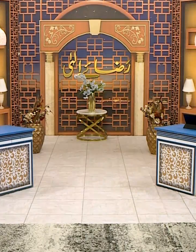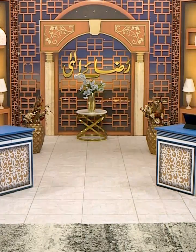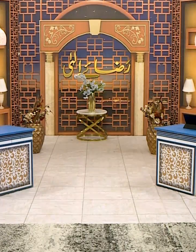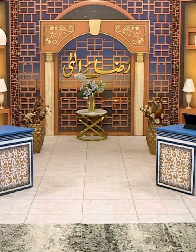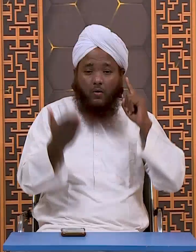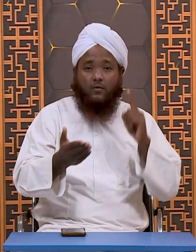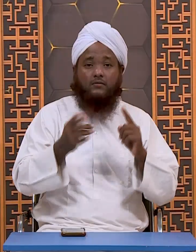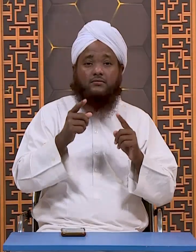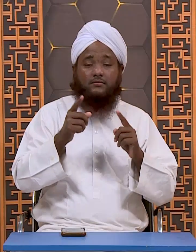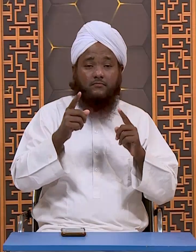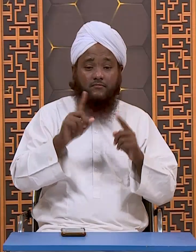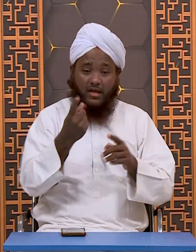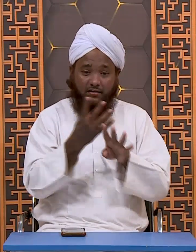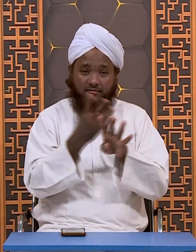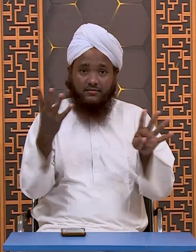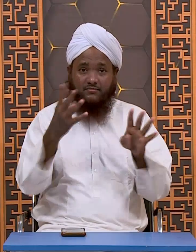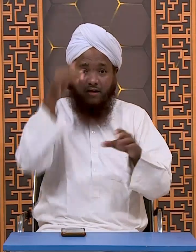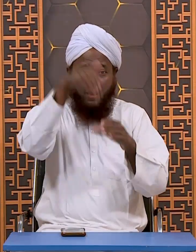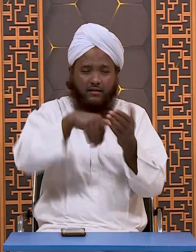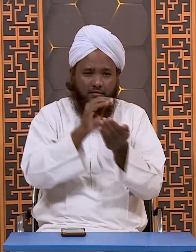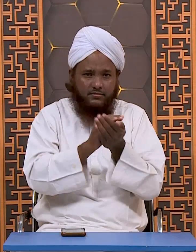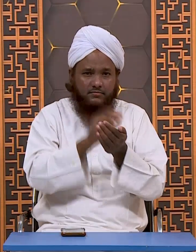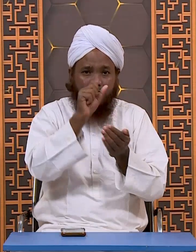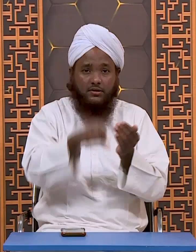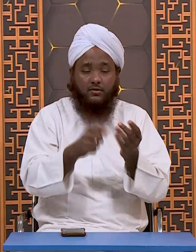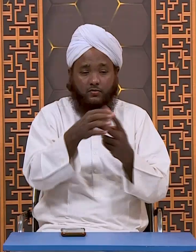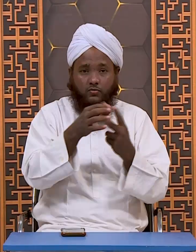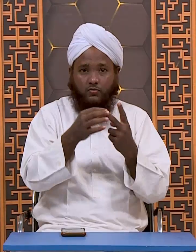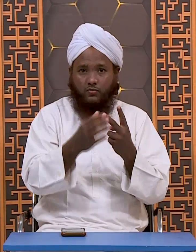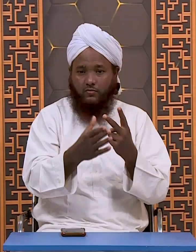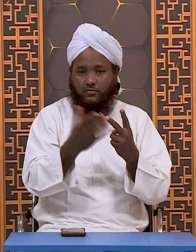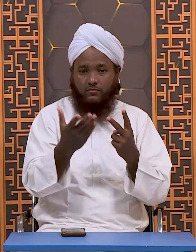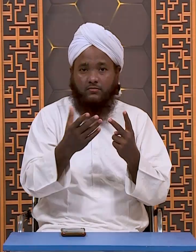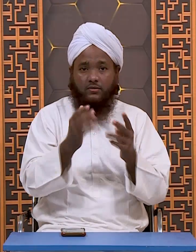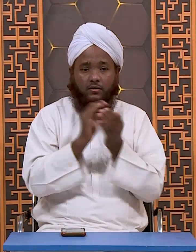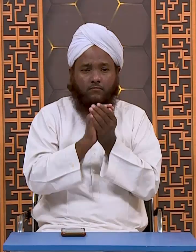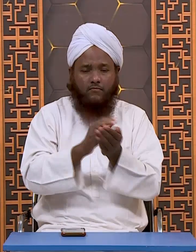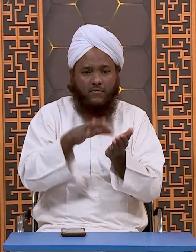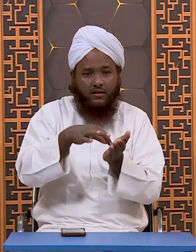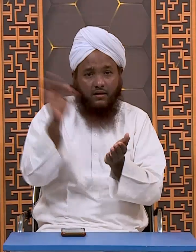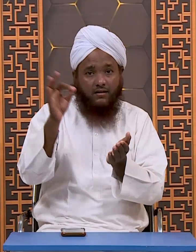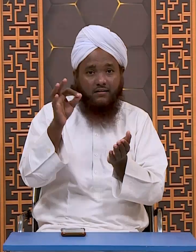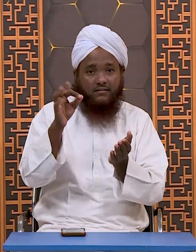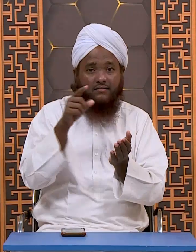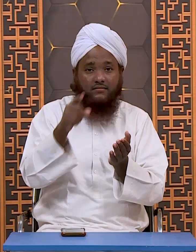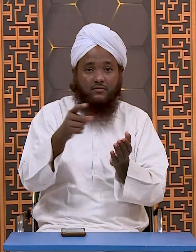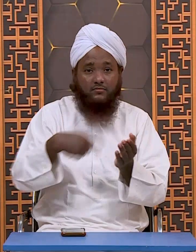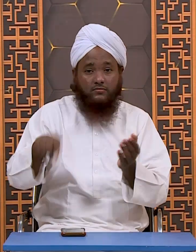میں کیا ہے، اور پھر ان دونوں سعادتوں کو پانے کے لیے اگر انہیں قرآن اندازی کرنی پڑے جائے تو ضرور کر